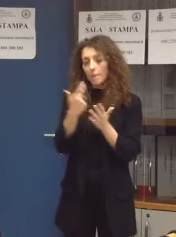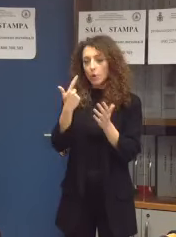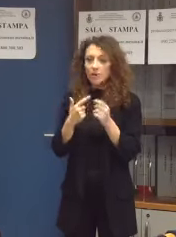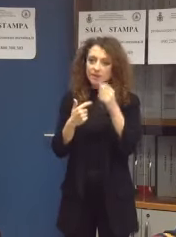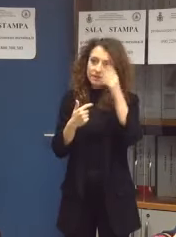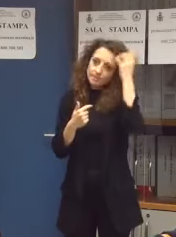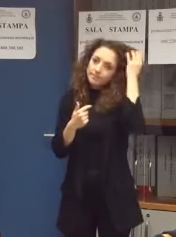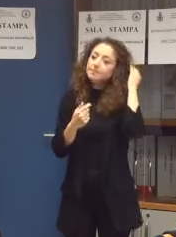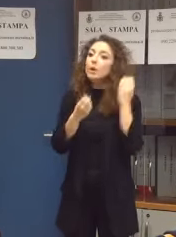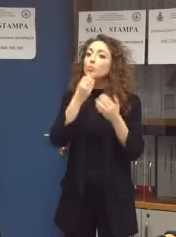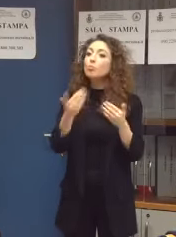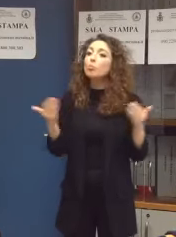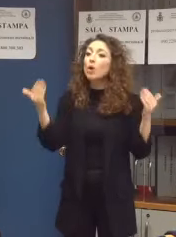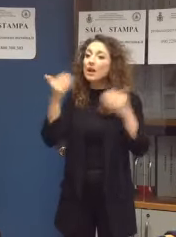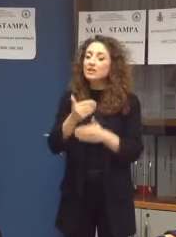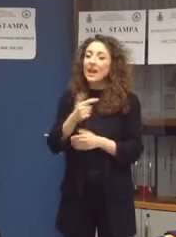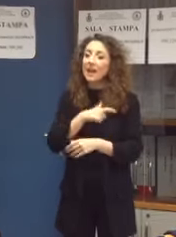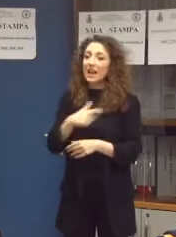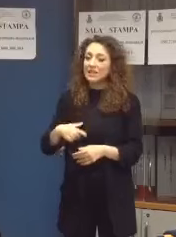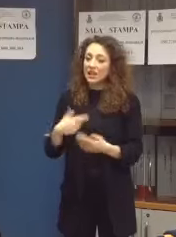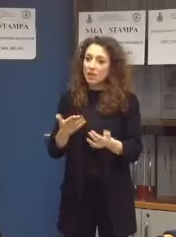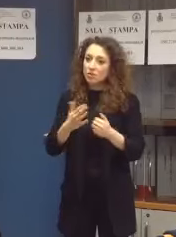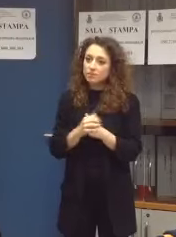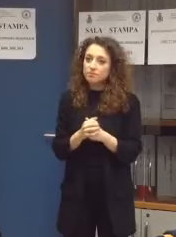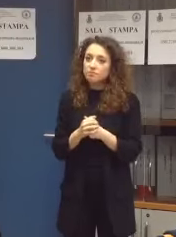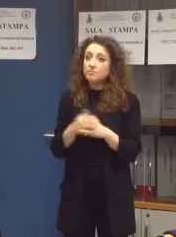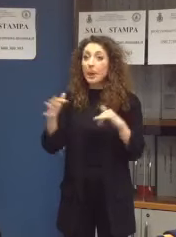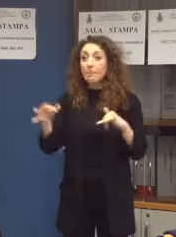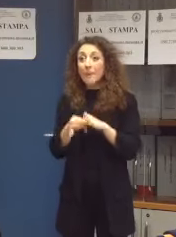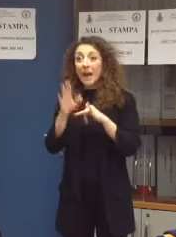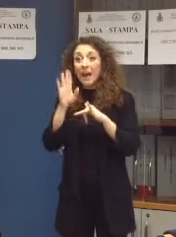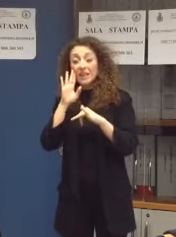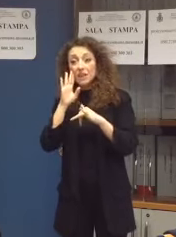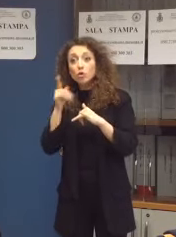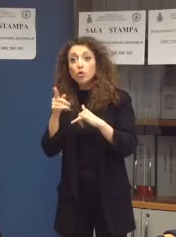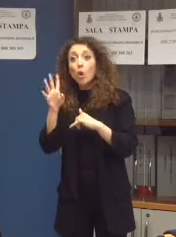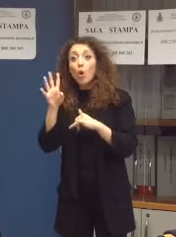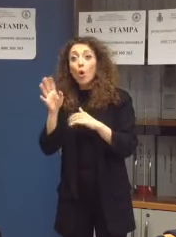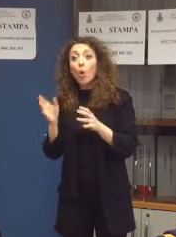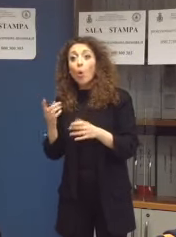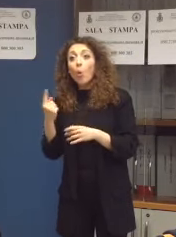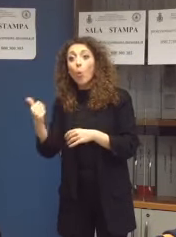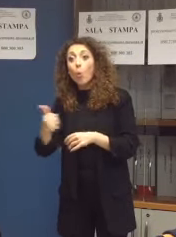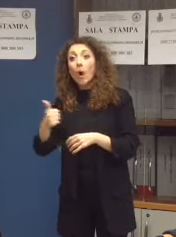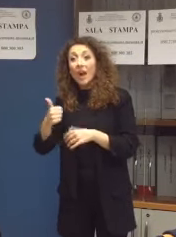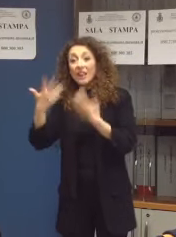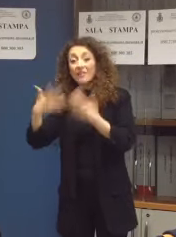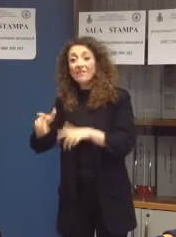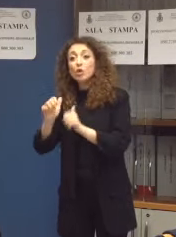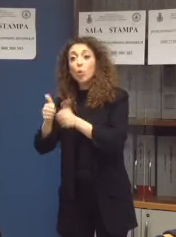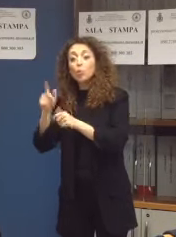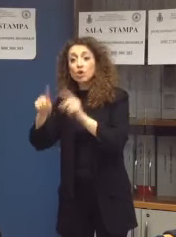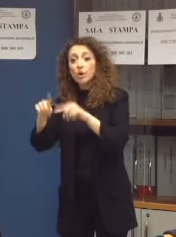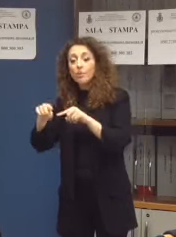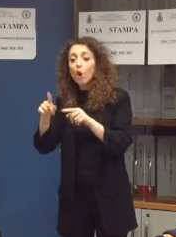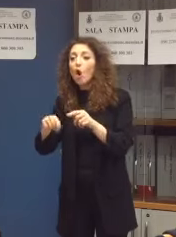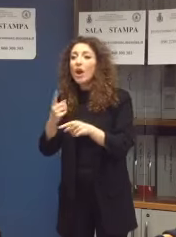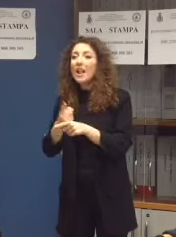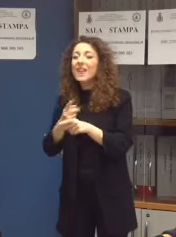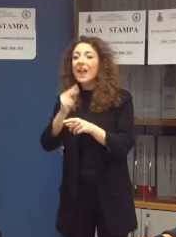varie sollecitazioni. Buonasera caro sindaco. Mio marito ha finito la quarantena l'11 d'aprile, praticamente dovrebbe fare il